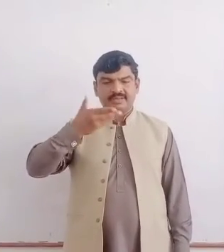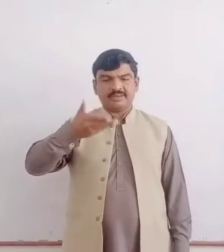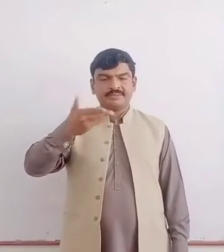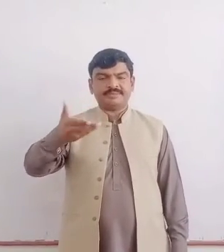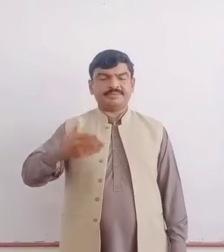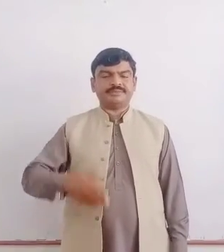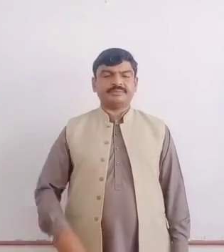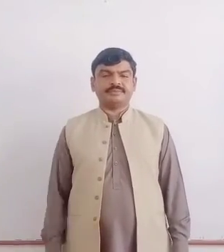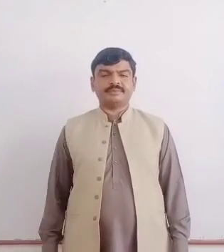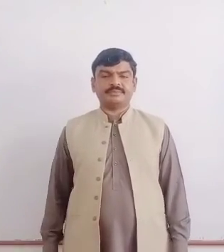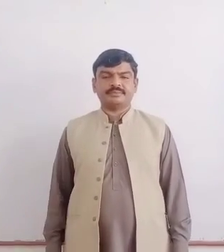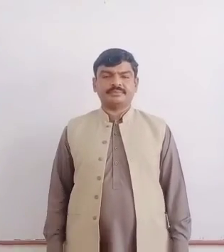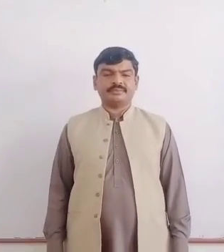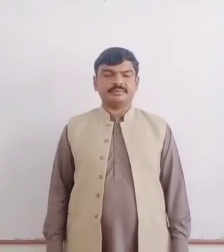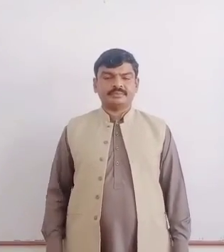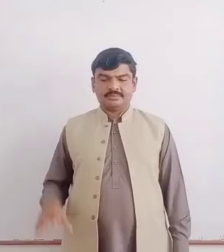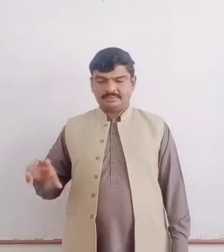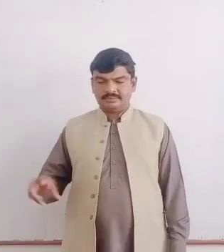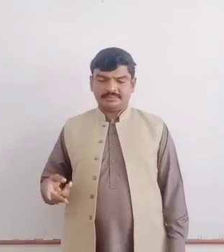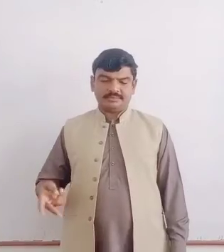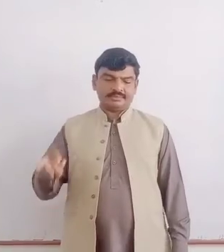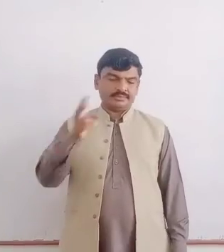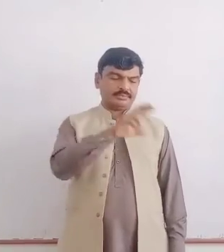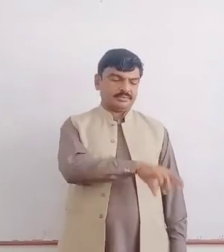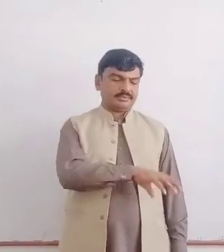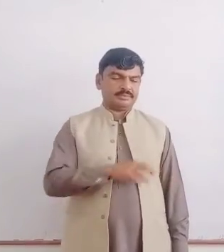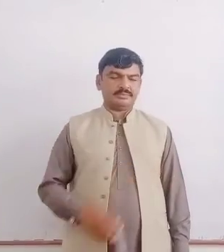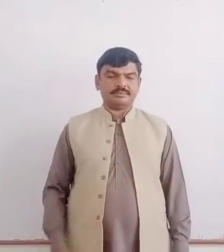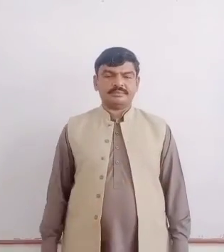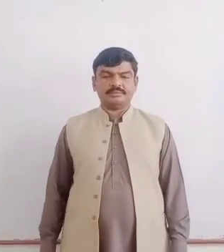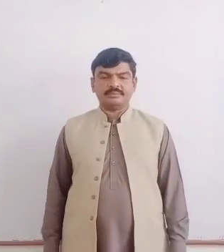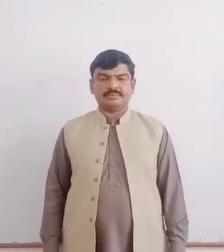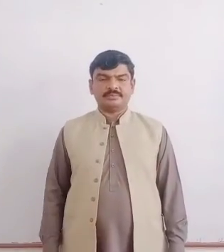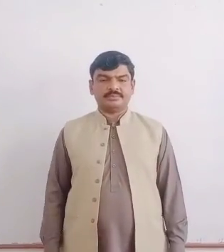हिजरत, वजीफा,